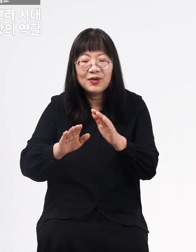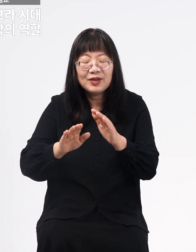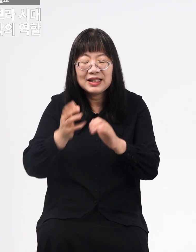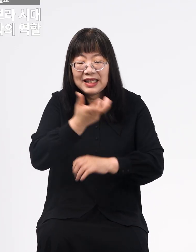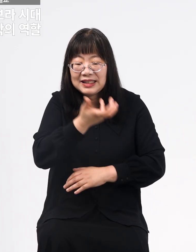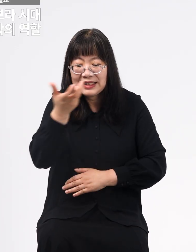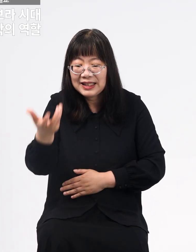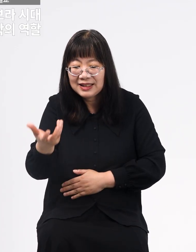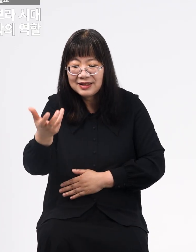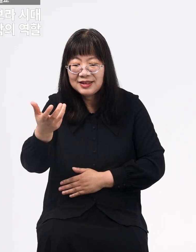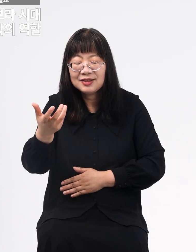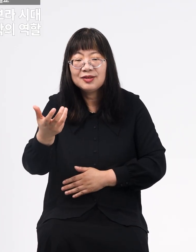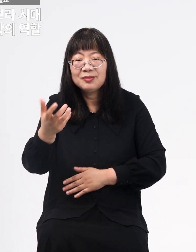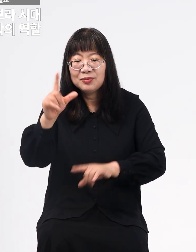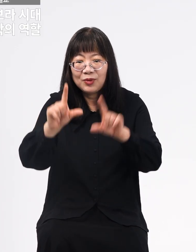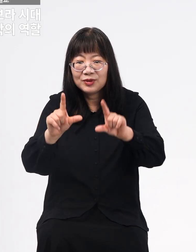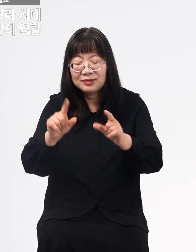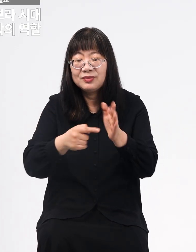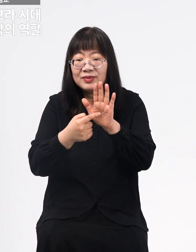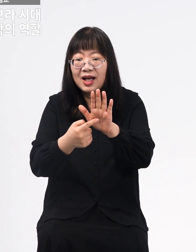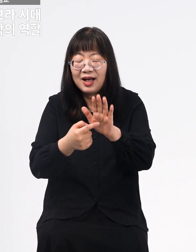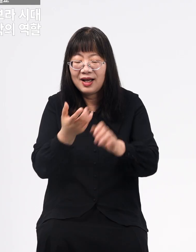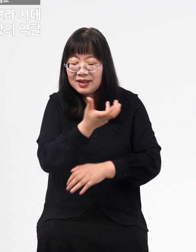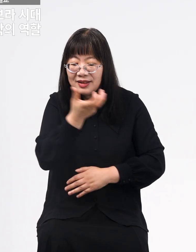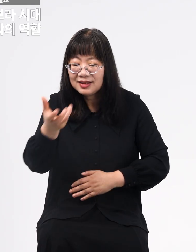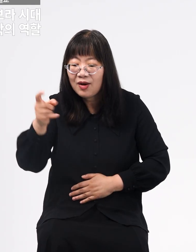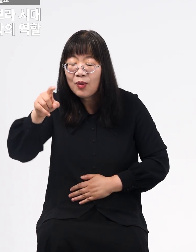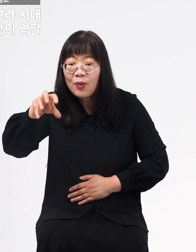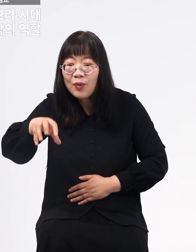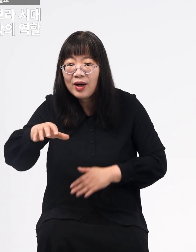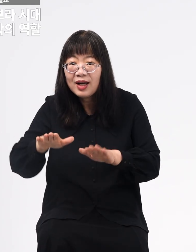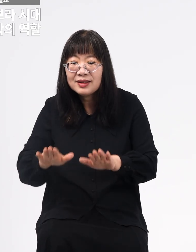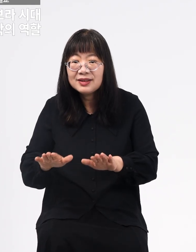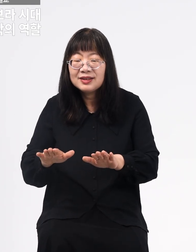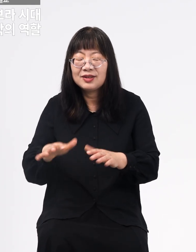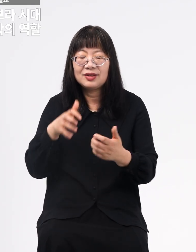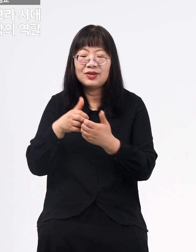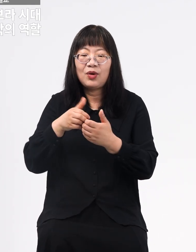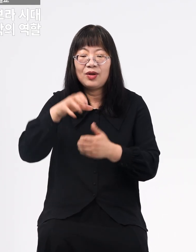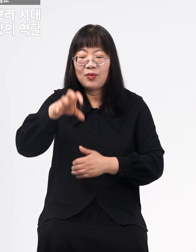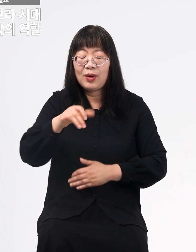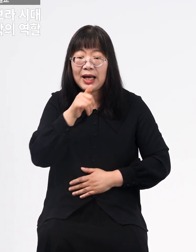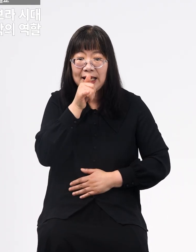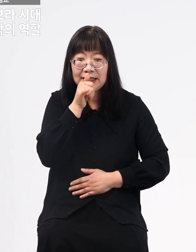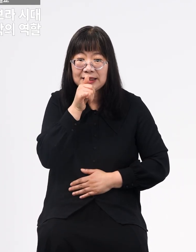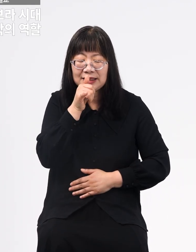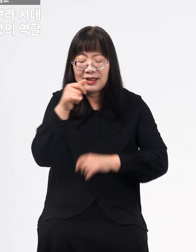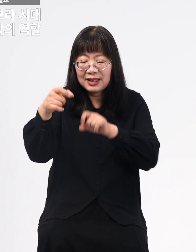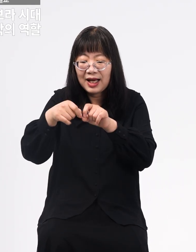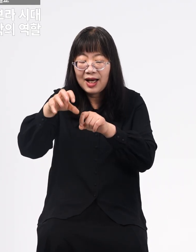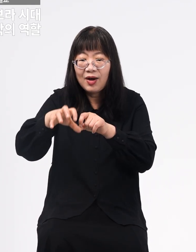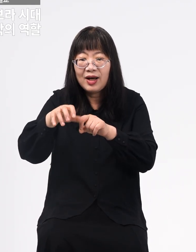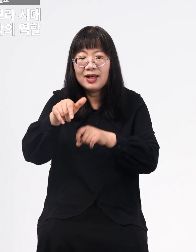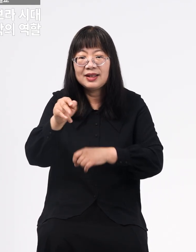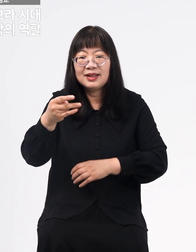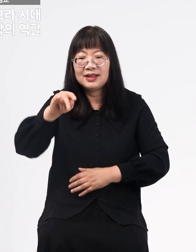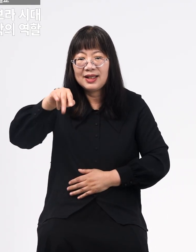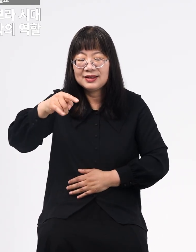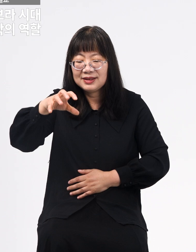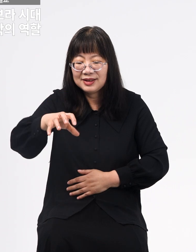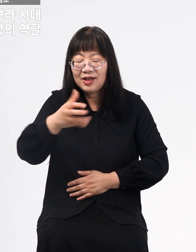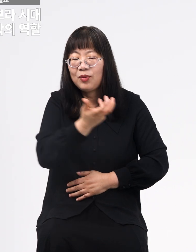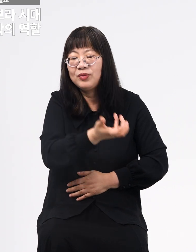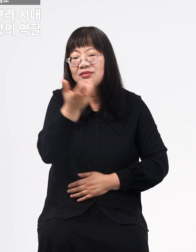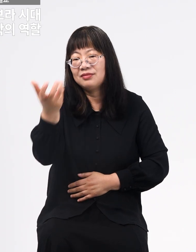기록이 등장을 해요. 근데 이사를 어디로 합니까? 지금 이 전쟁터가 벌어질 가까운 게데스에 이사를